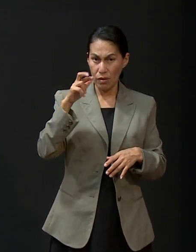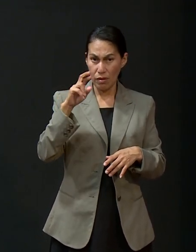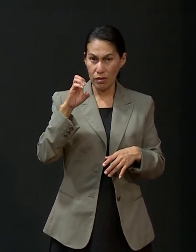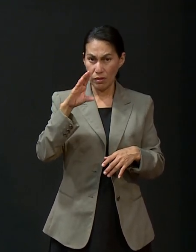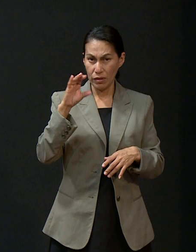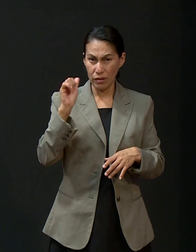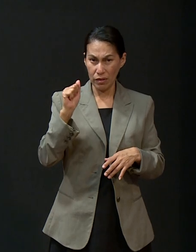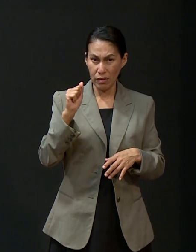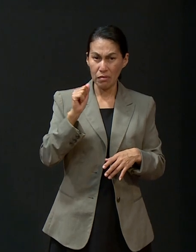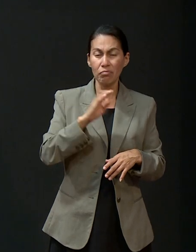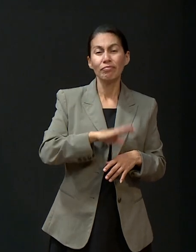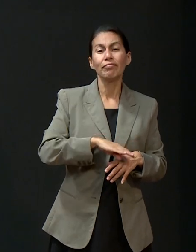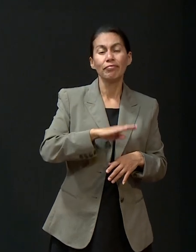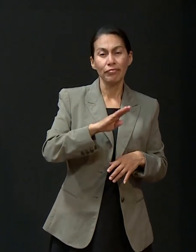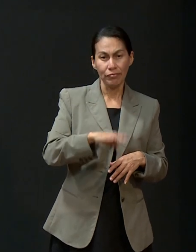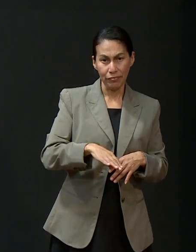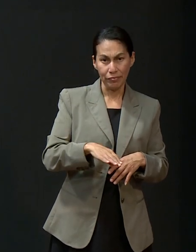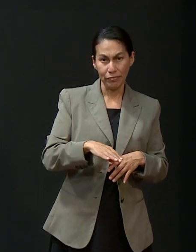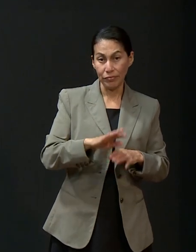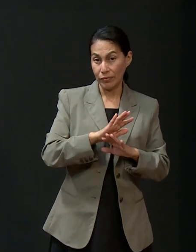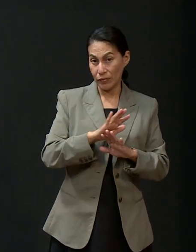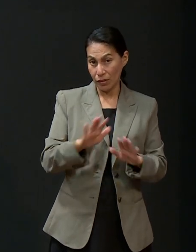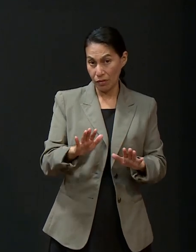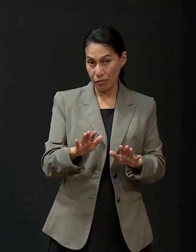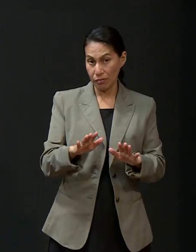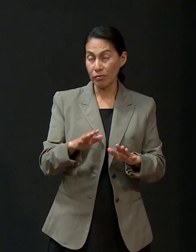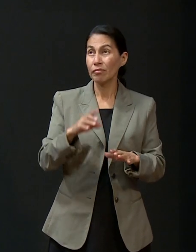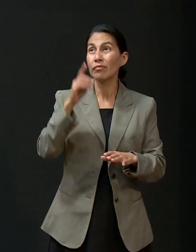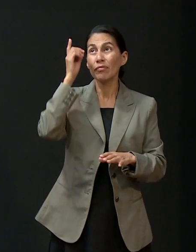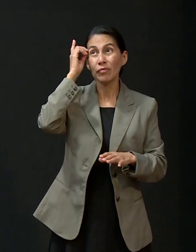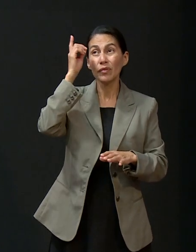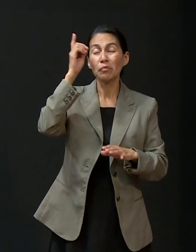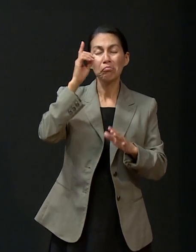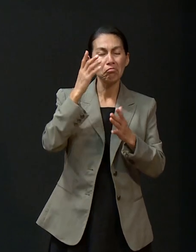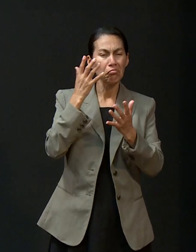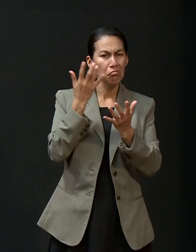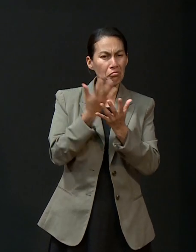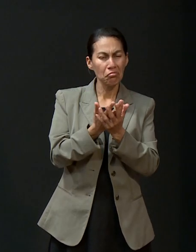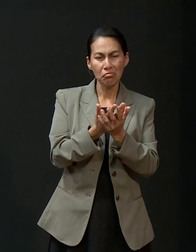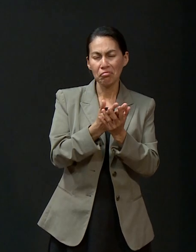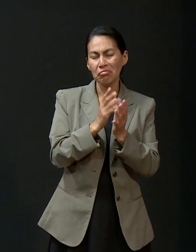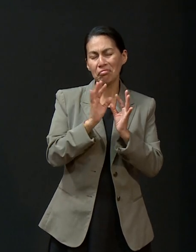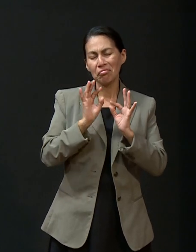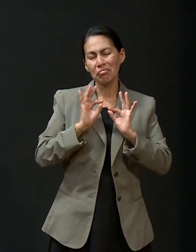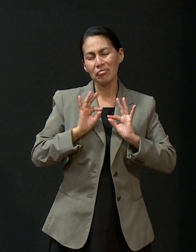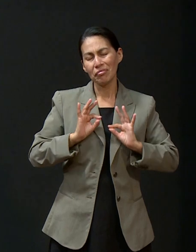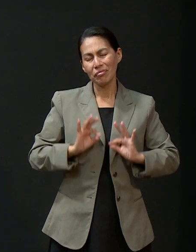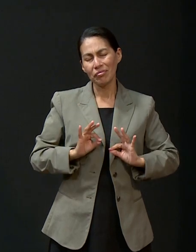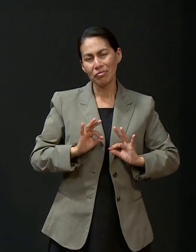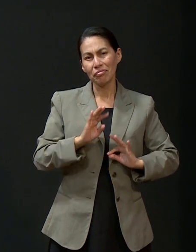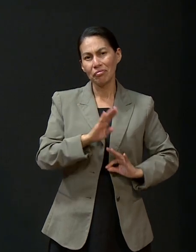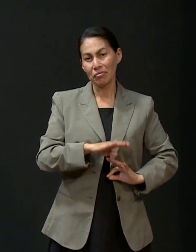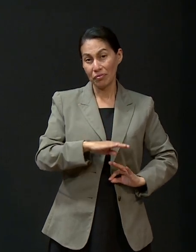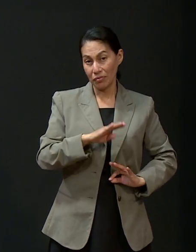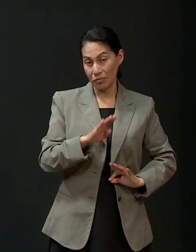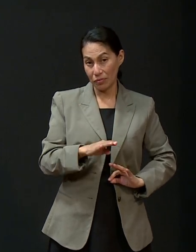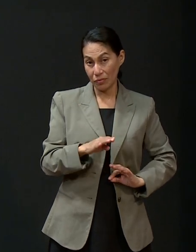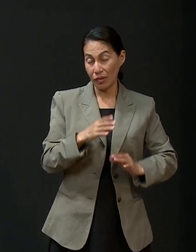enfermedad Ya él descansa en las mejores manos En las manos del rey del universo